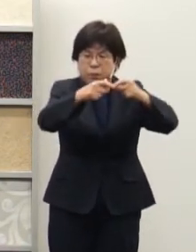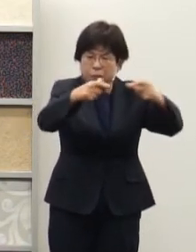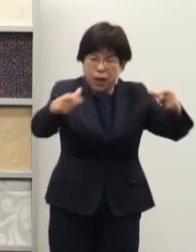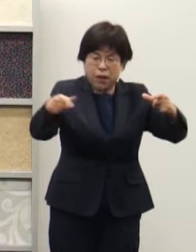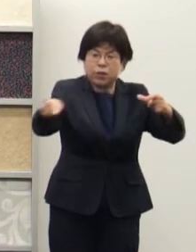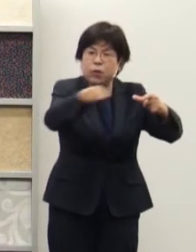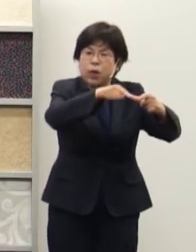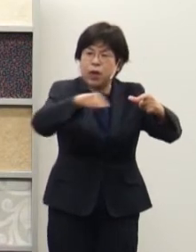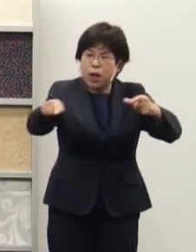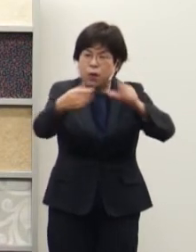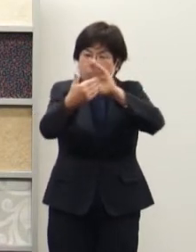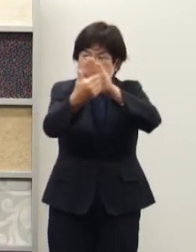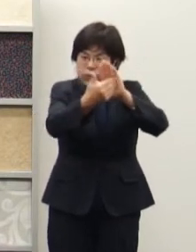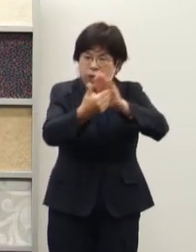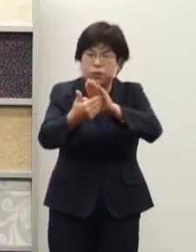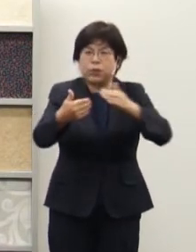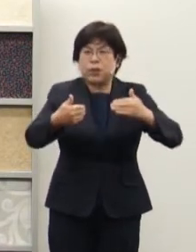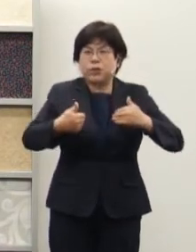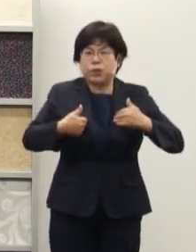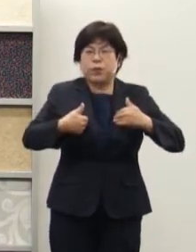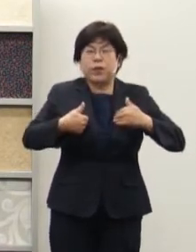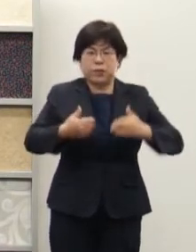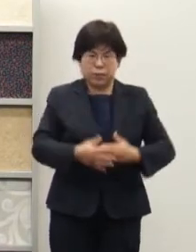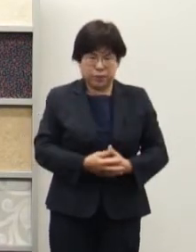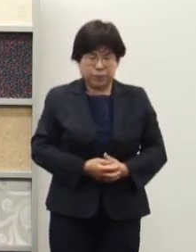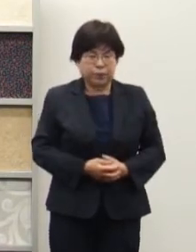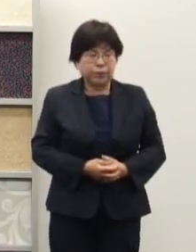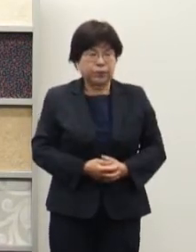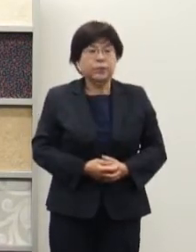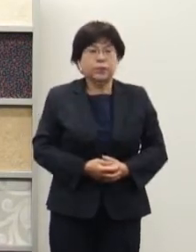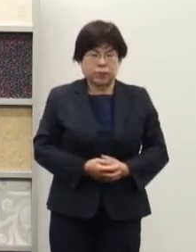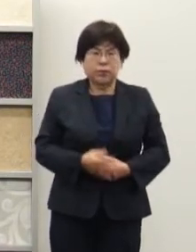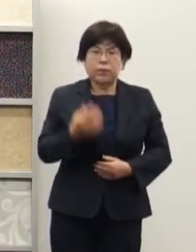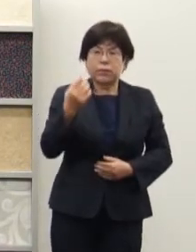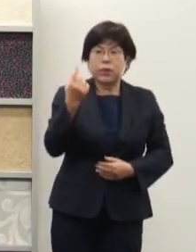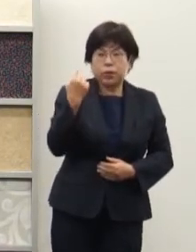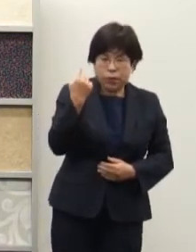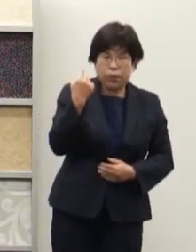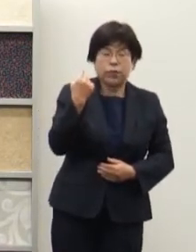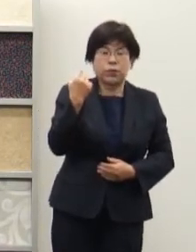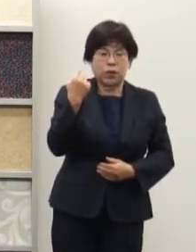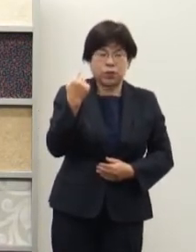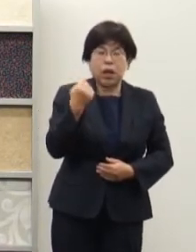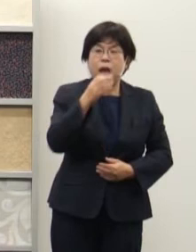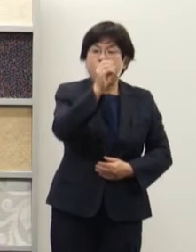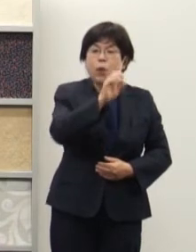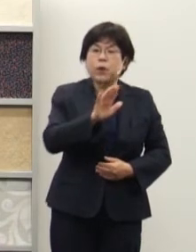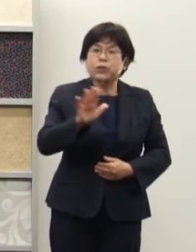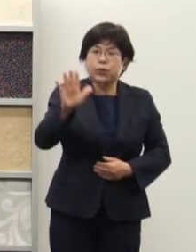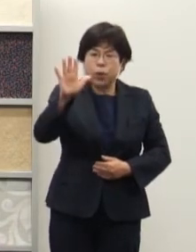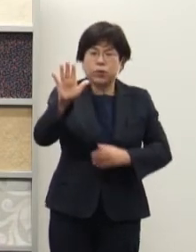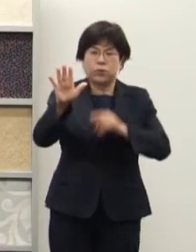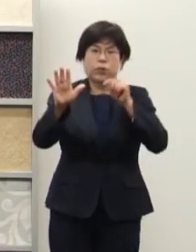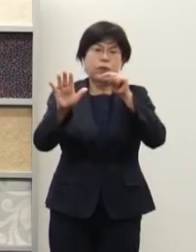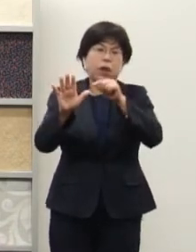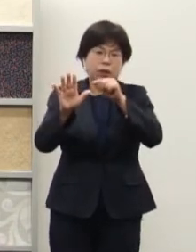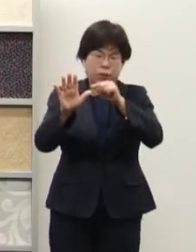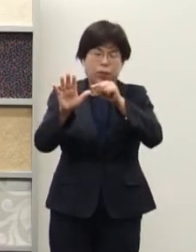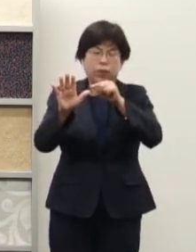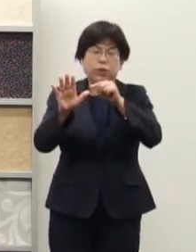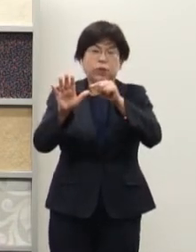。加えまして一昨日ですが、オミクロン株の亜種であ